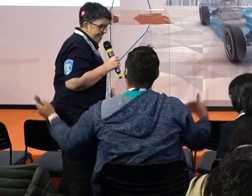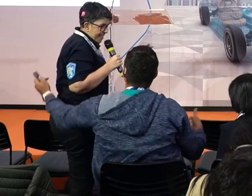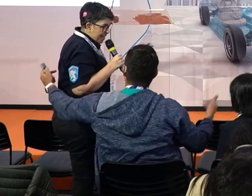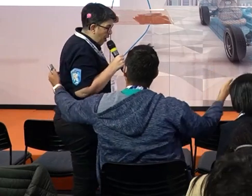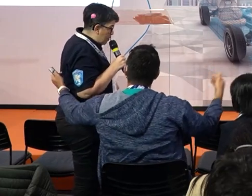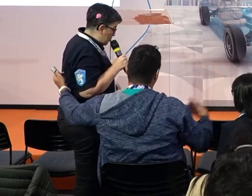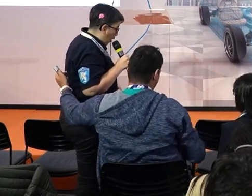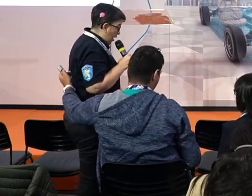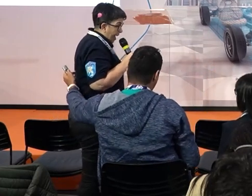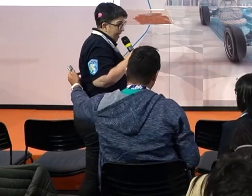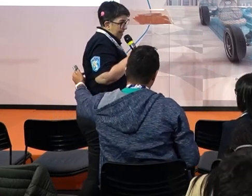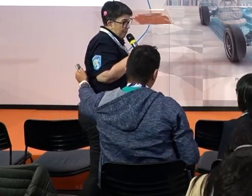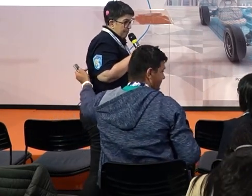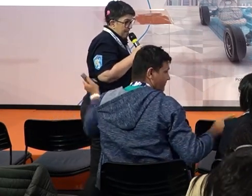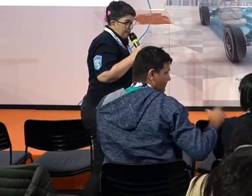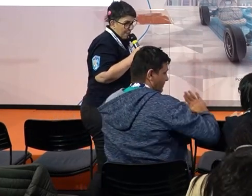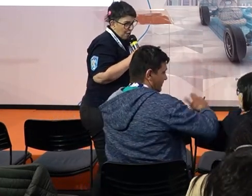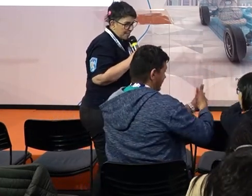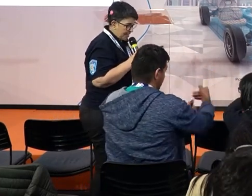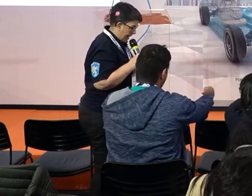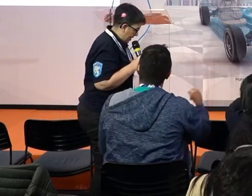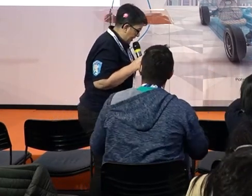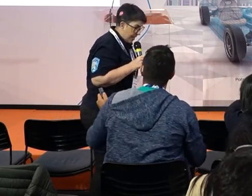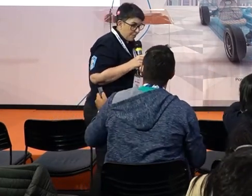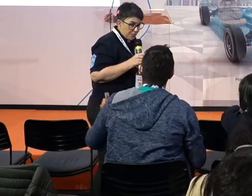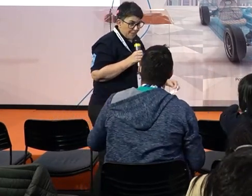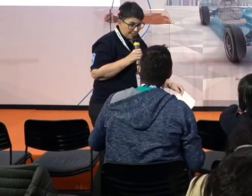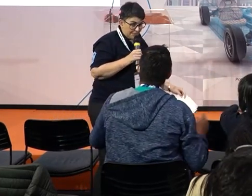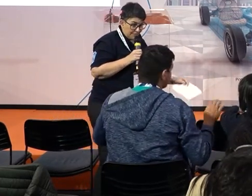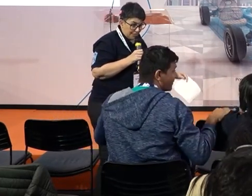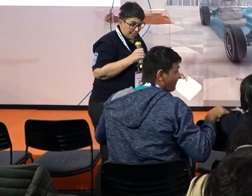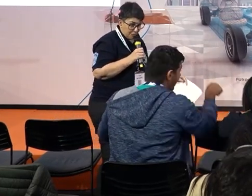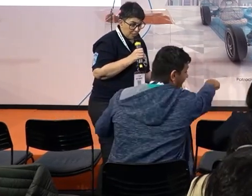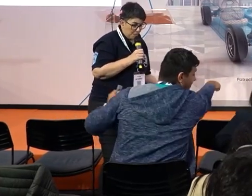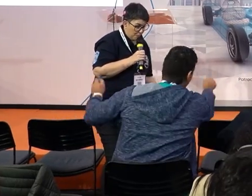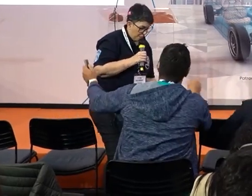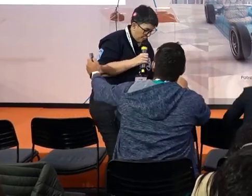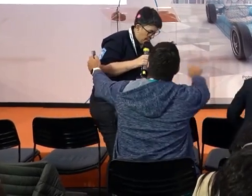não pessoal é que eu fiz a voz você vai para traduzir por favor